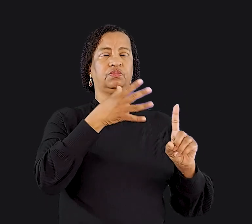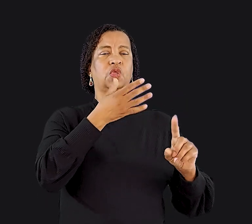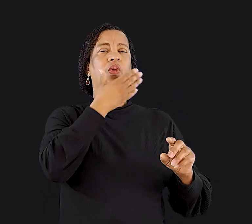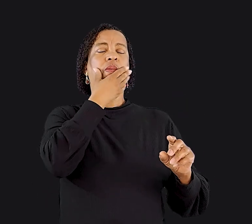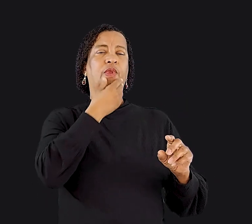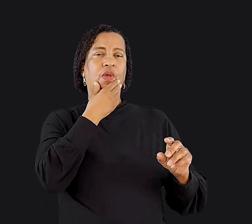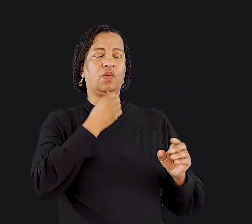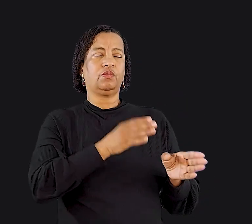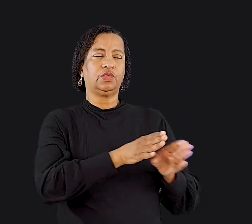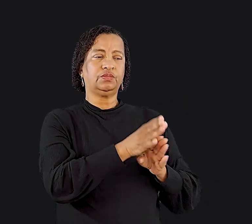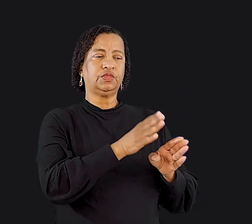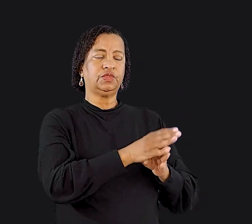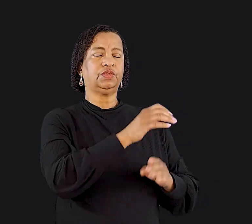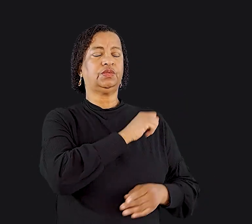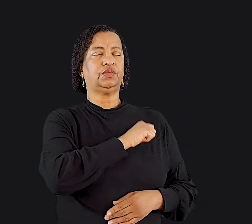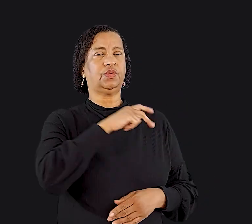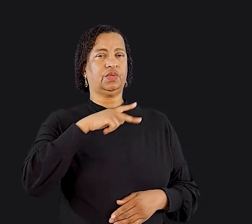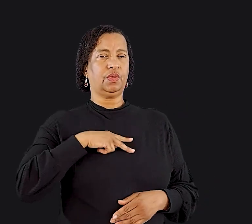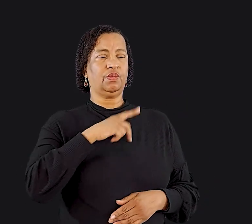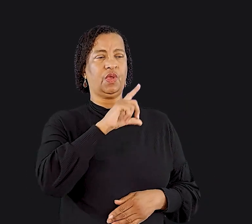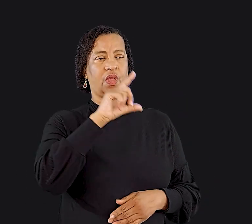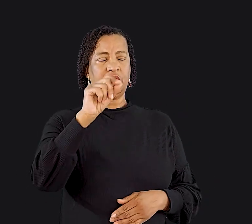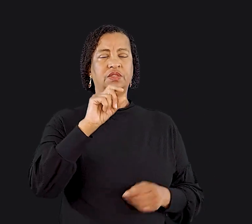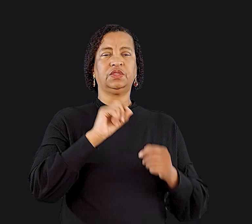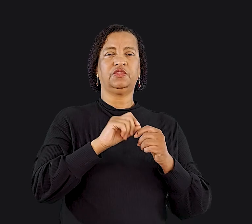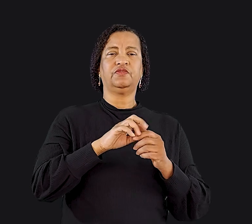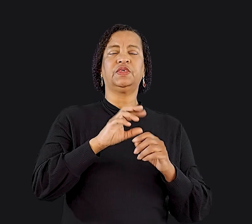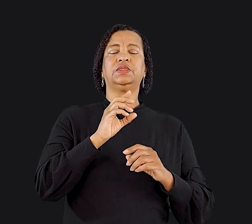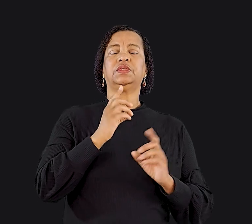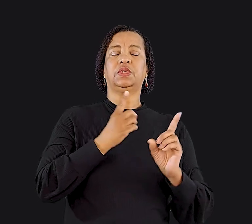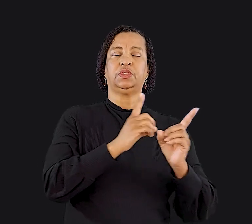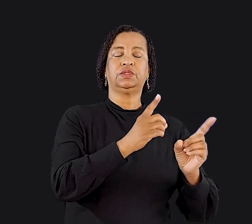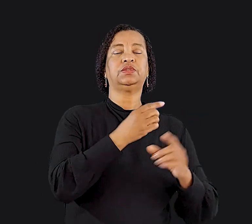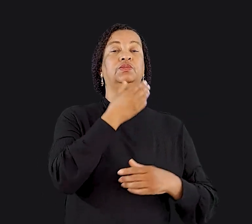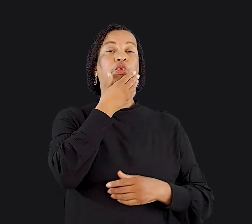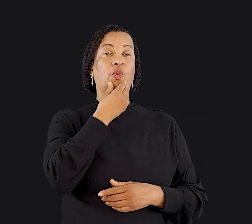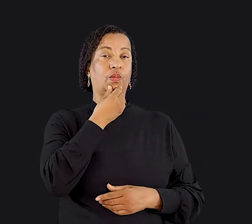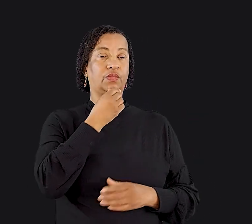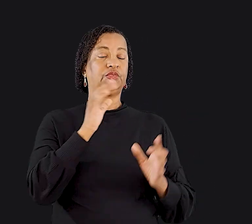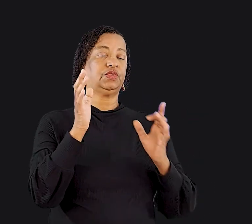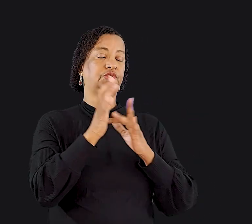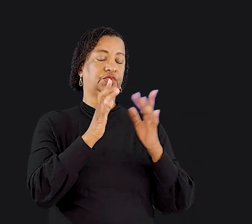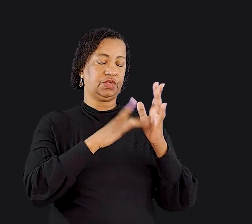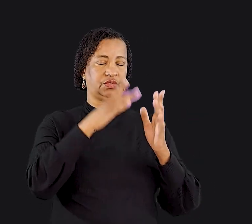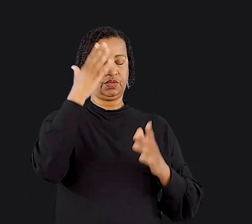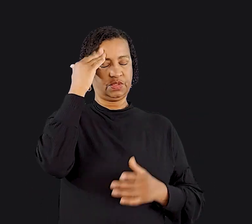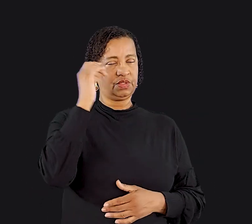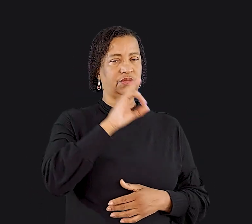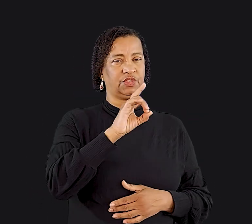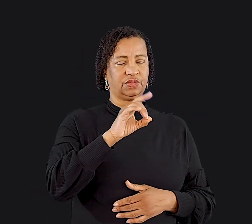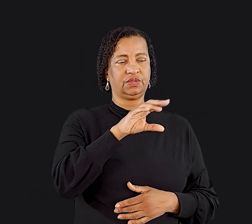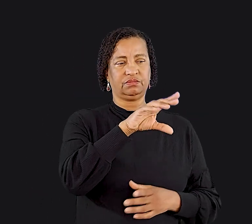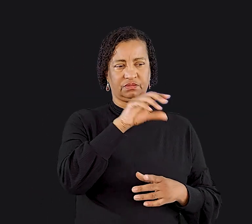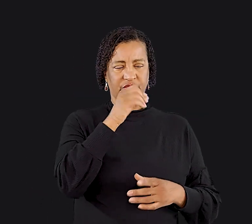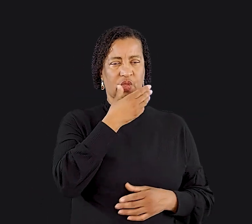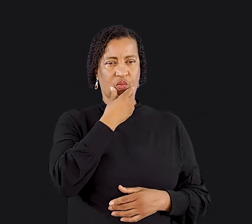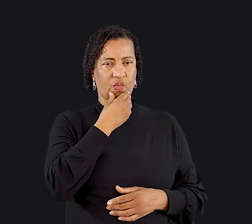homens e instruiu os seus apóstolos homens a saírem para fazer discípulos homens. Jesus sabia que se pescarmos os homens, suas